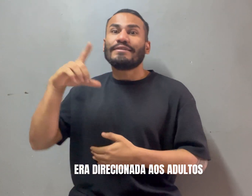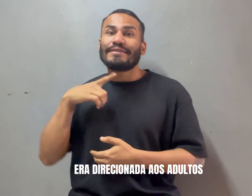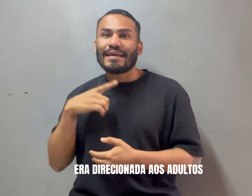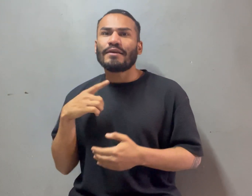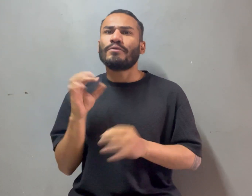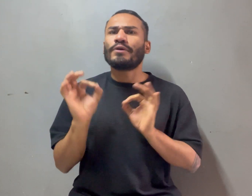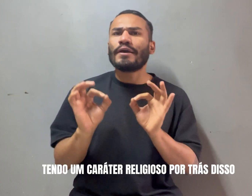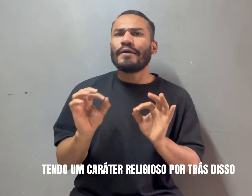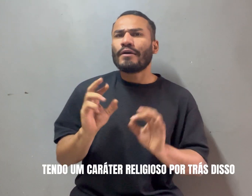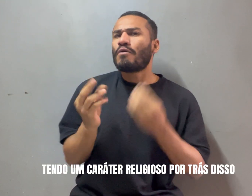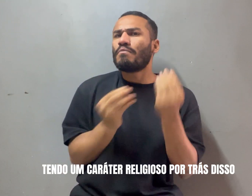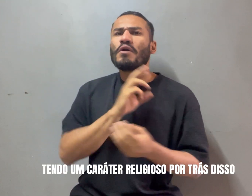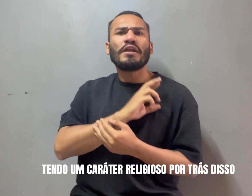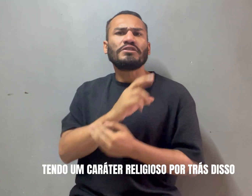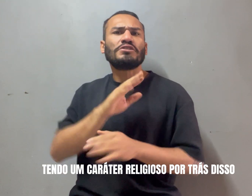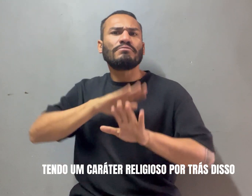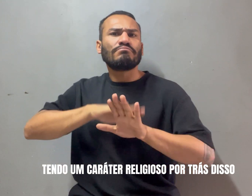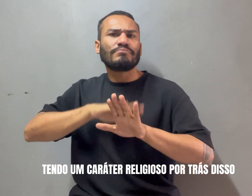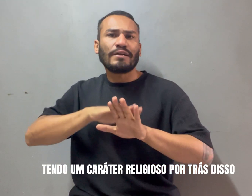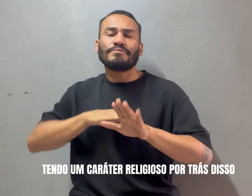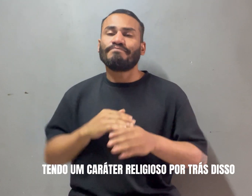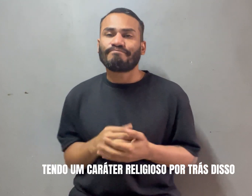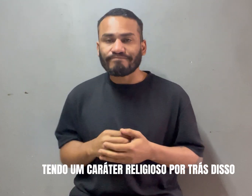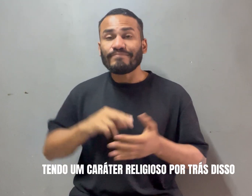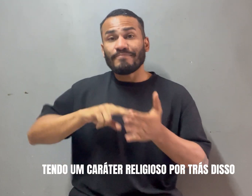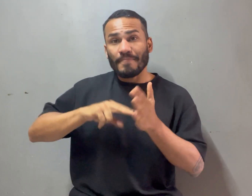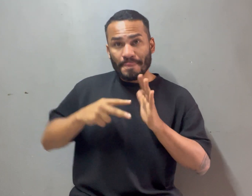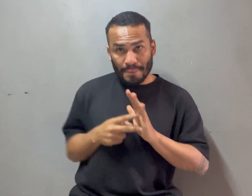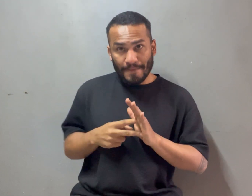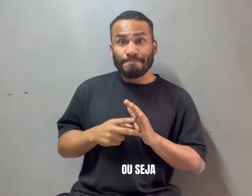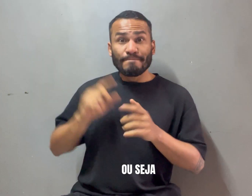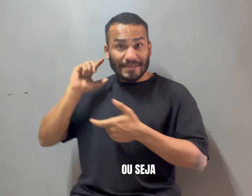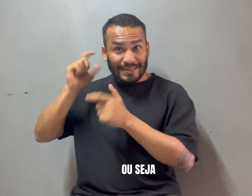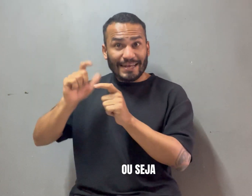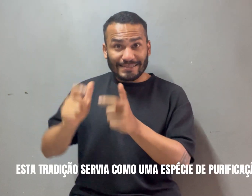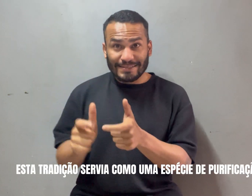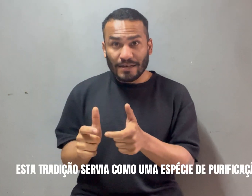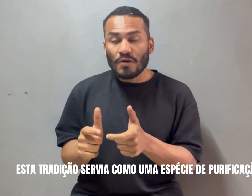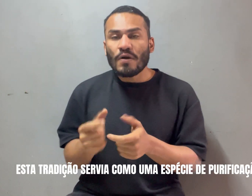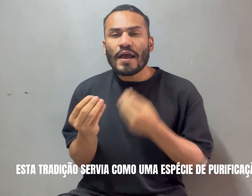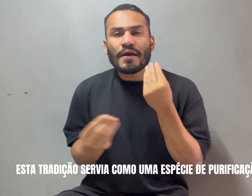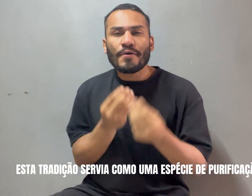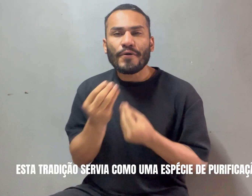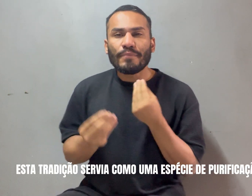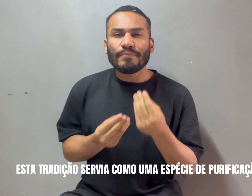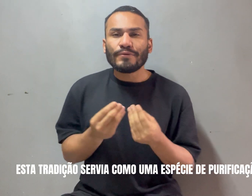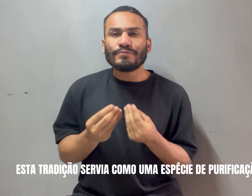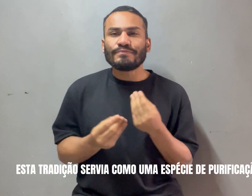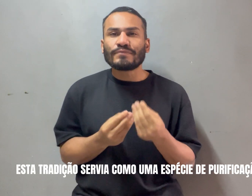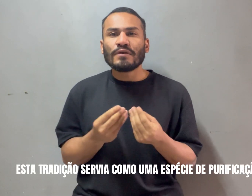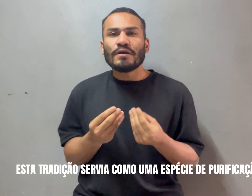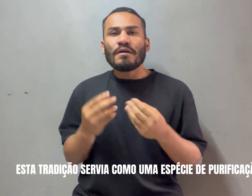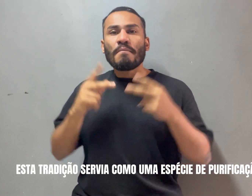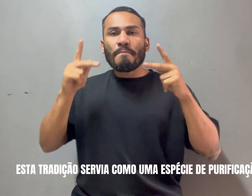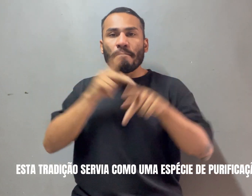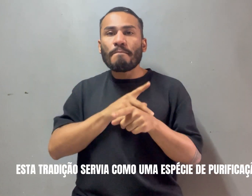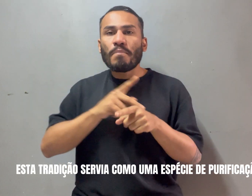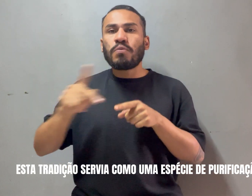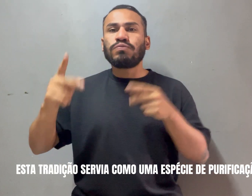adultos, tendo um caráter religioso por trás disso. Ou seja, esta tradição servia como uma espécie de